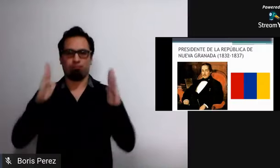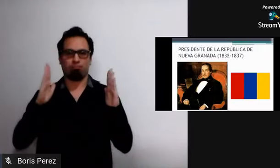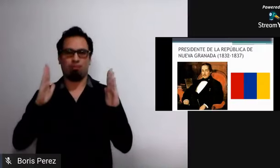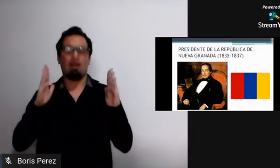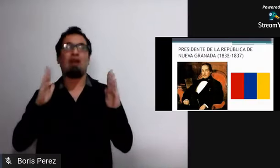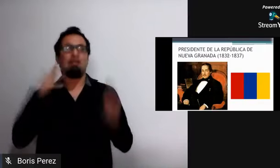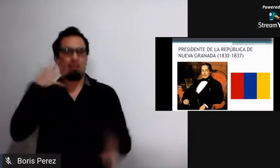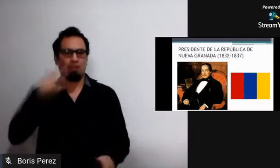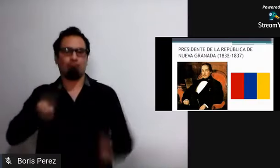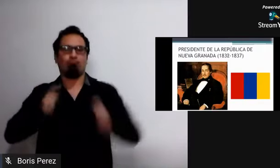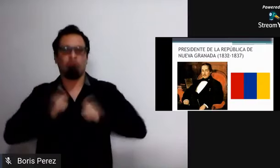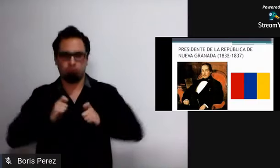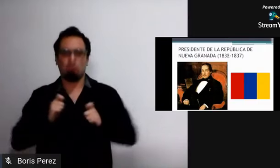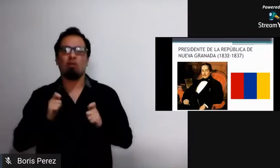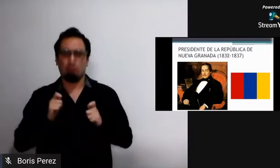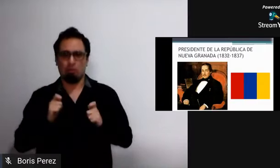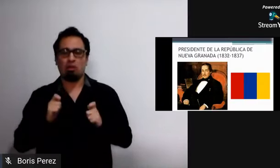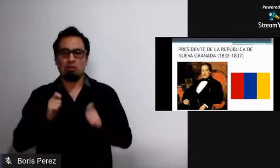1837.